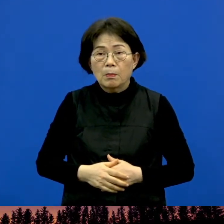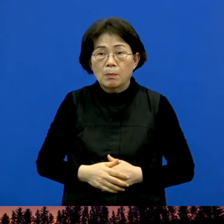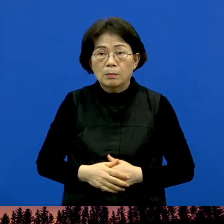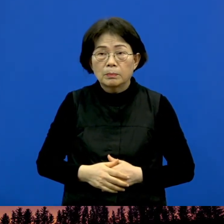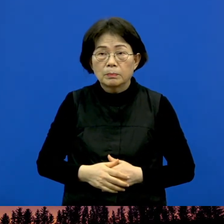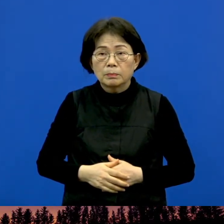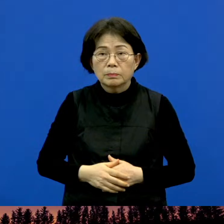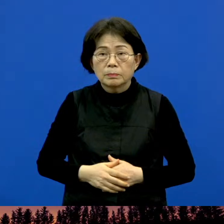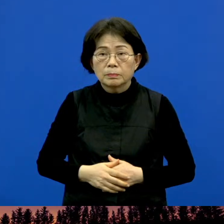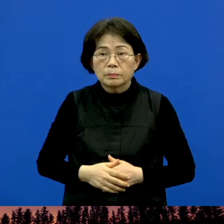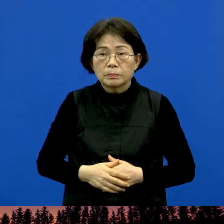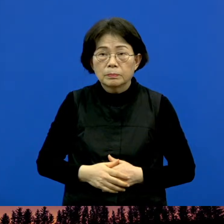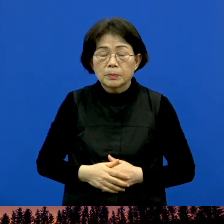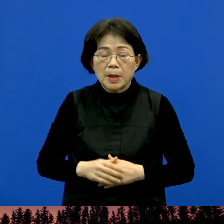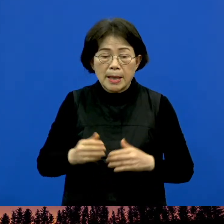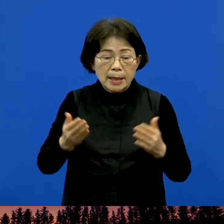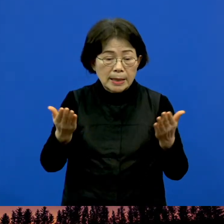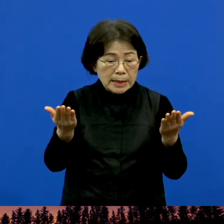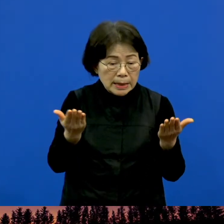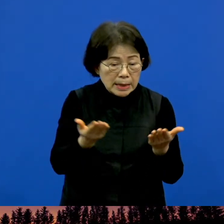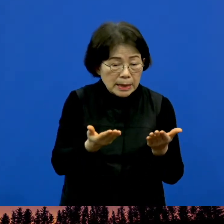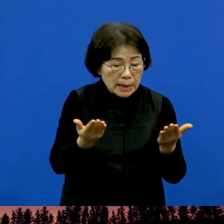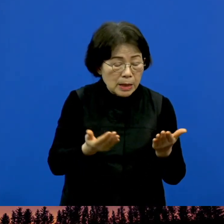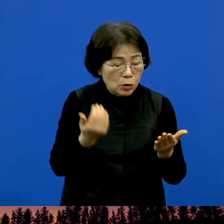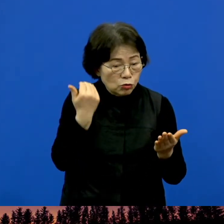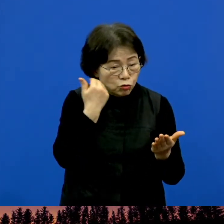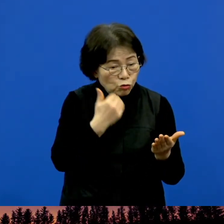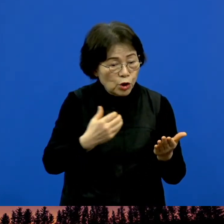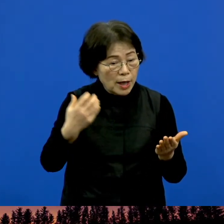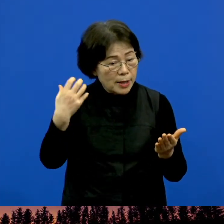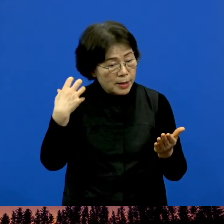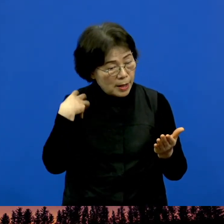자, 그 일을 누가 하느냐가 늘 중요해요.